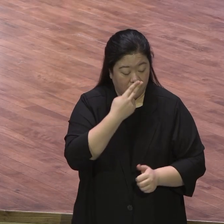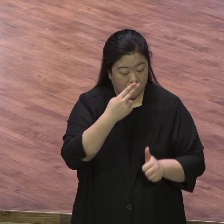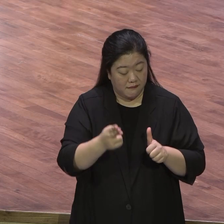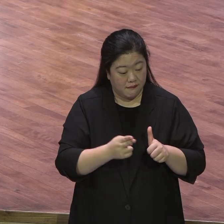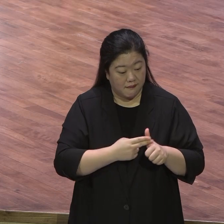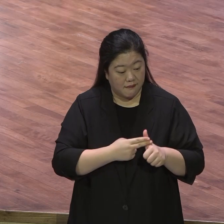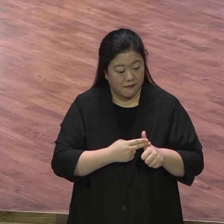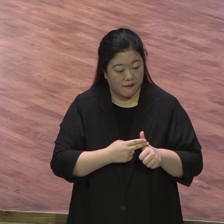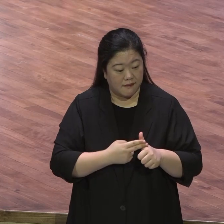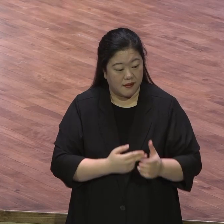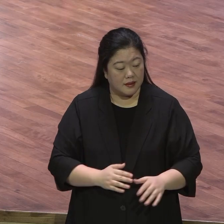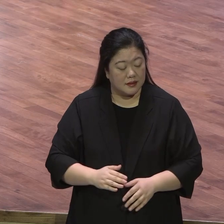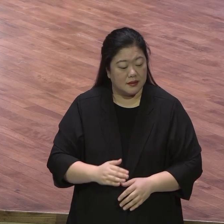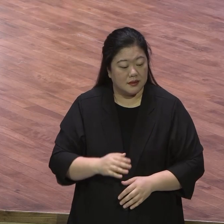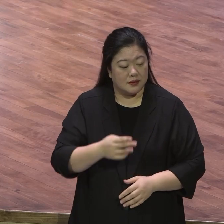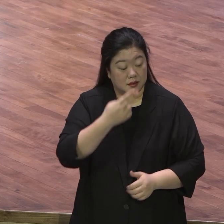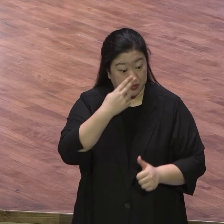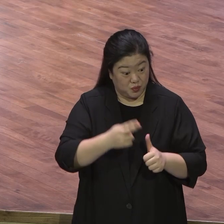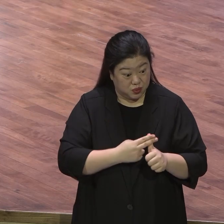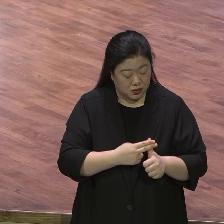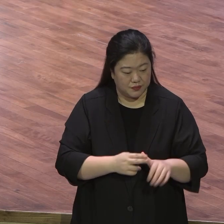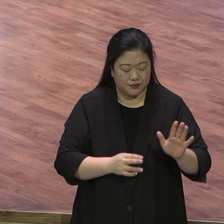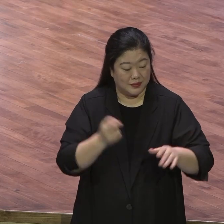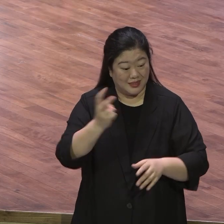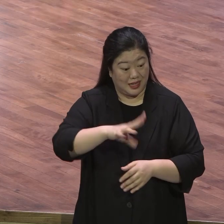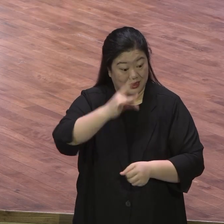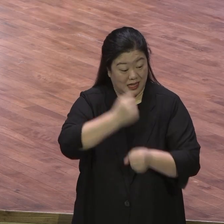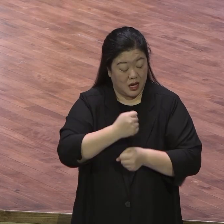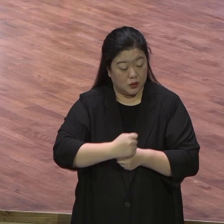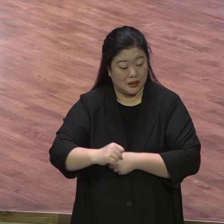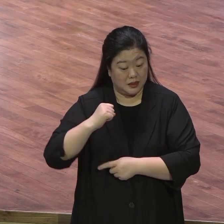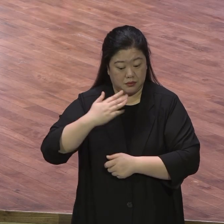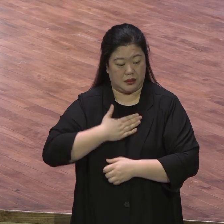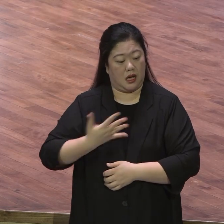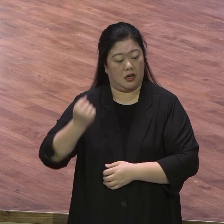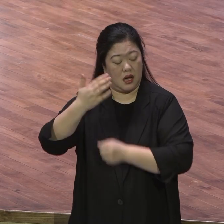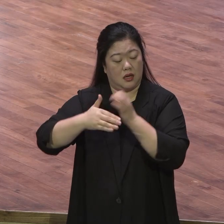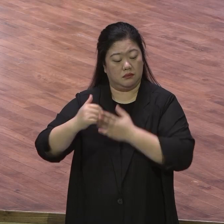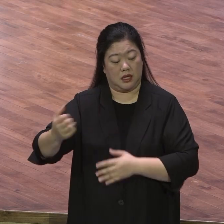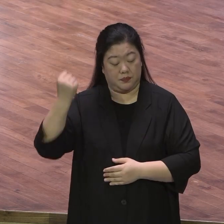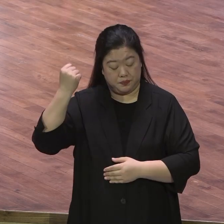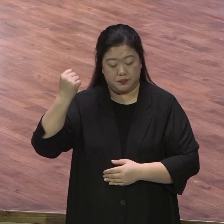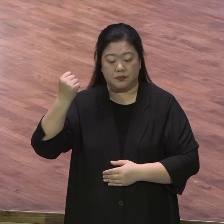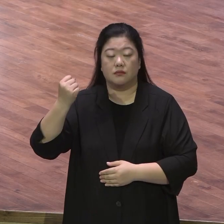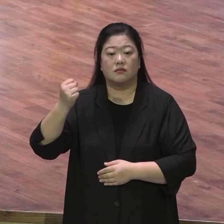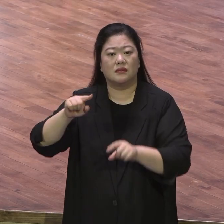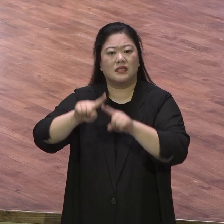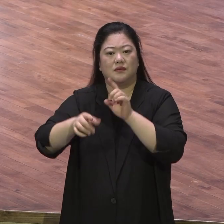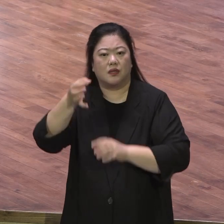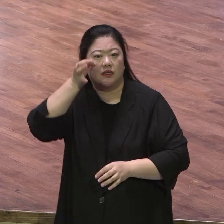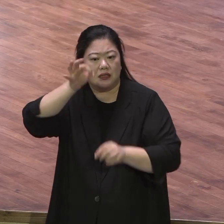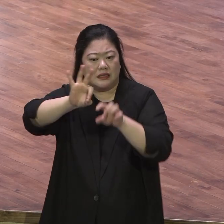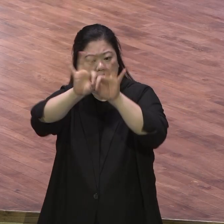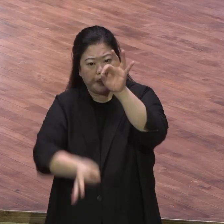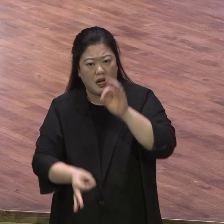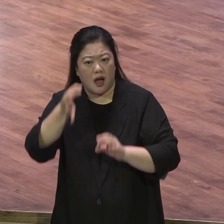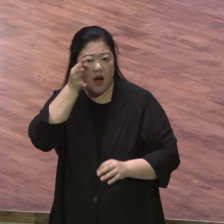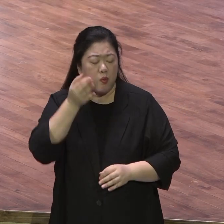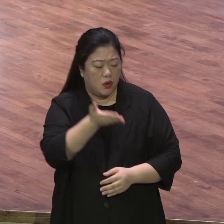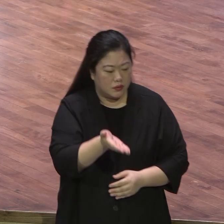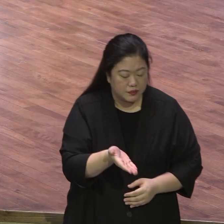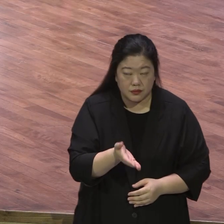하나님에 도전한 게 아니라 모세와 아론에 도전한 거예요 모세와 아론에 도전한 건데 그것이